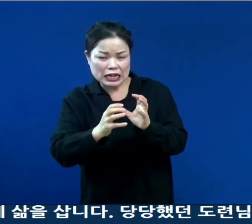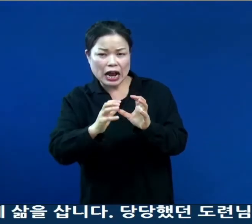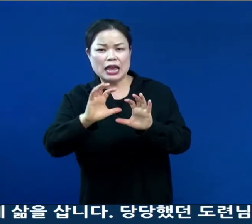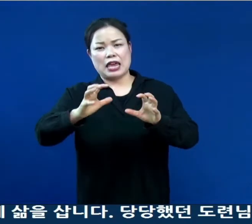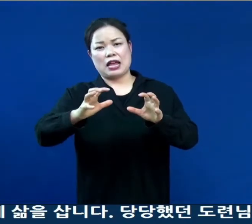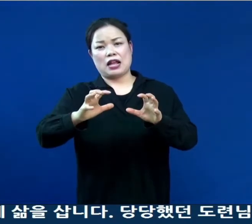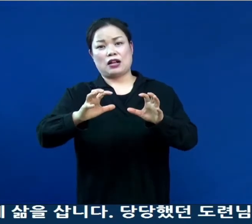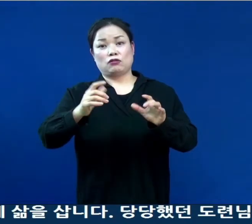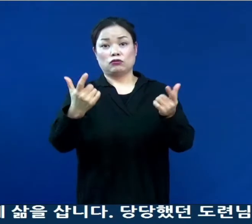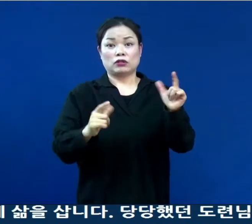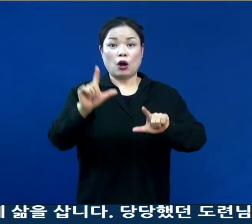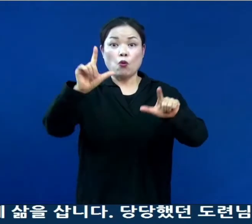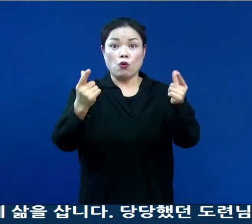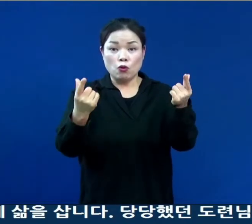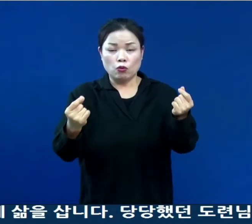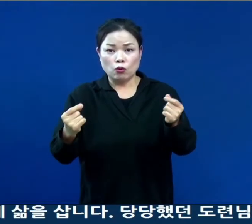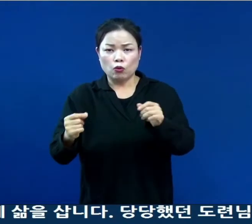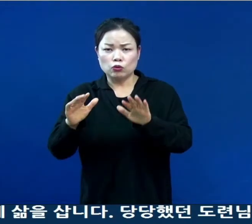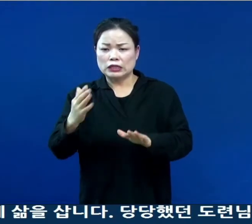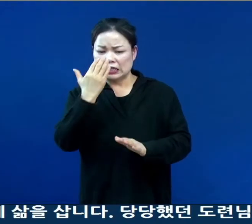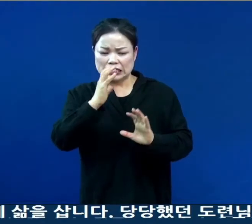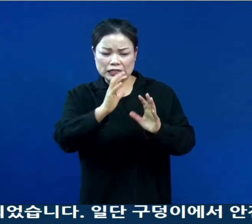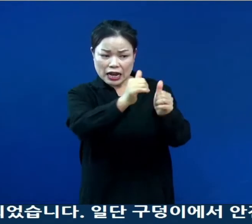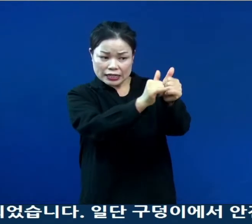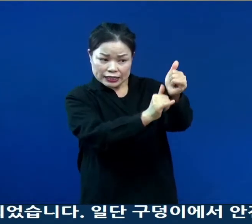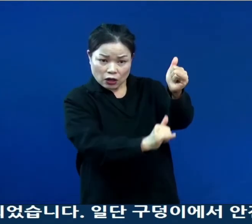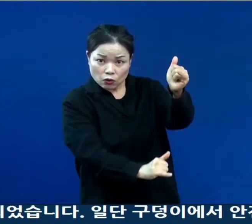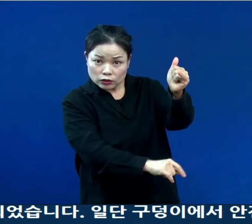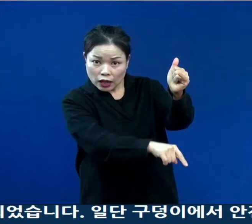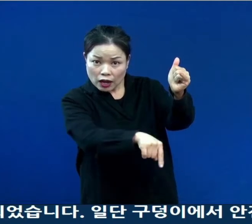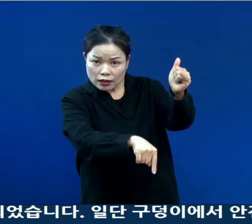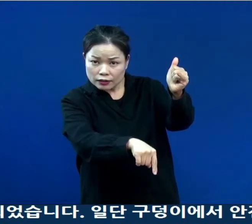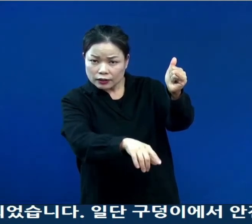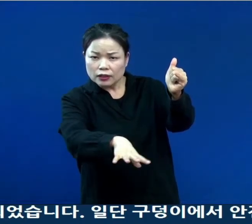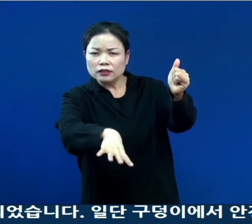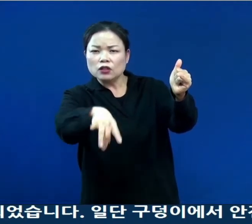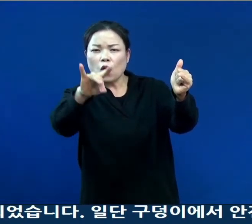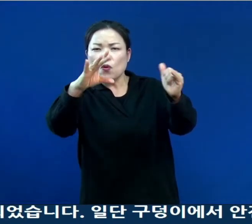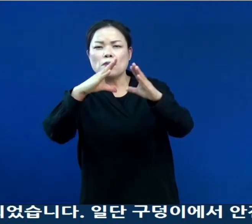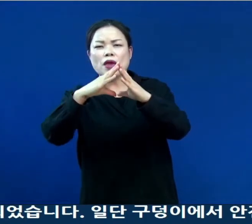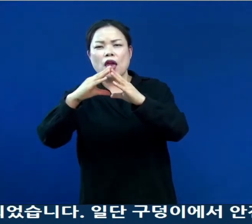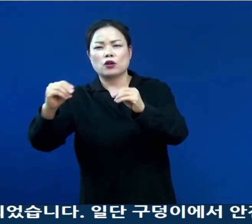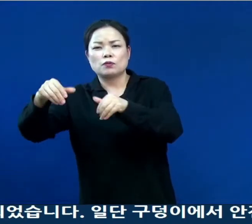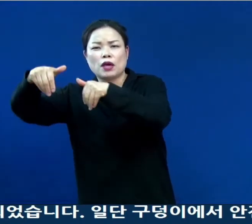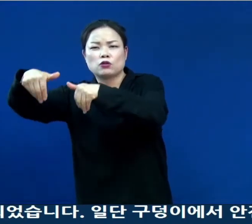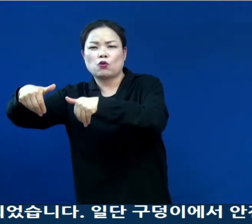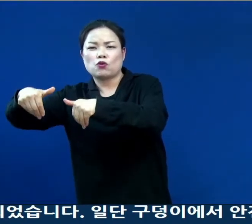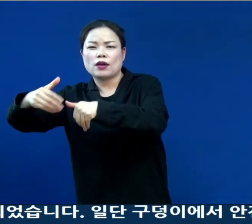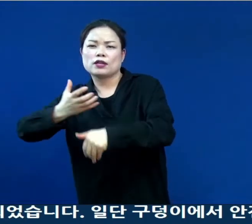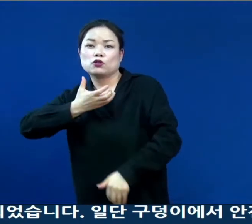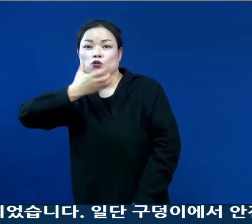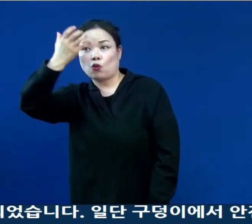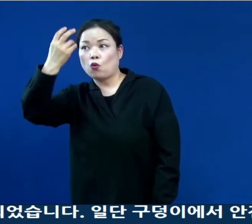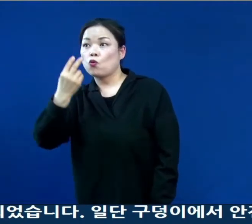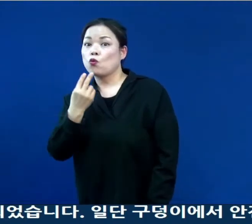암시합니다. 오늘 우리는 이스라엘 역사 최초의 애굽의 노예 요셉을 보게 됩니다.